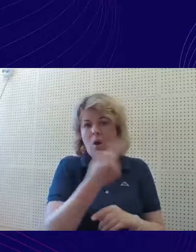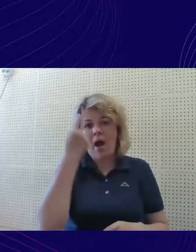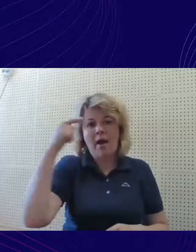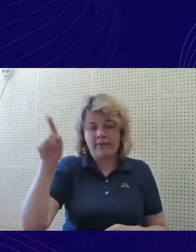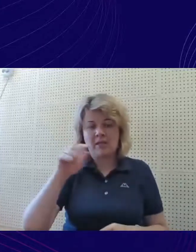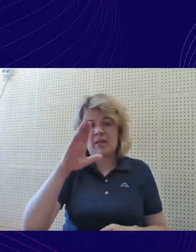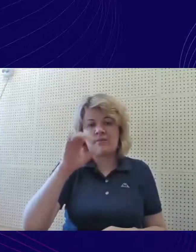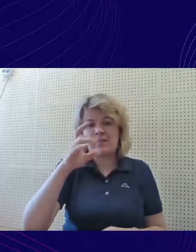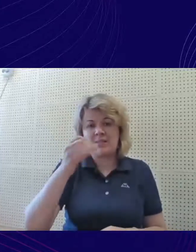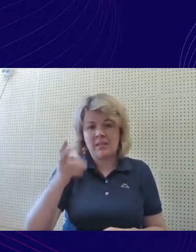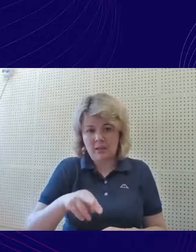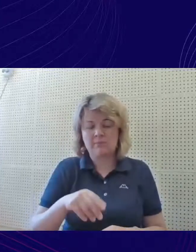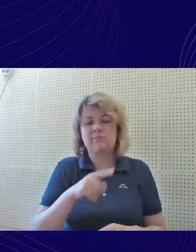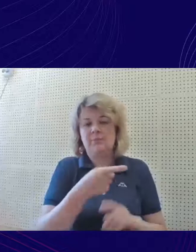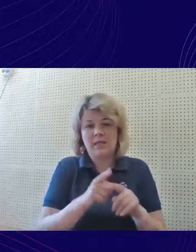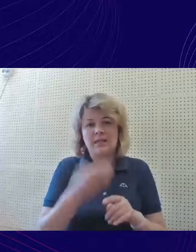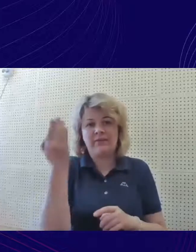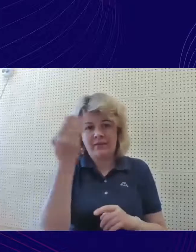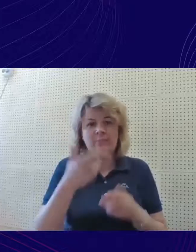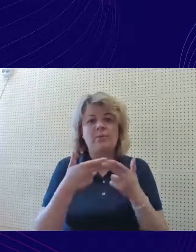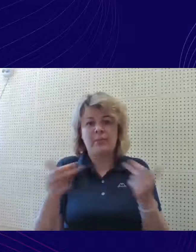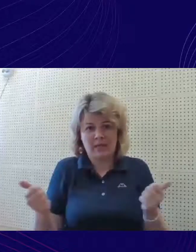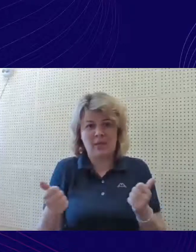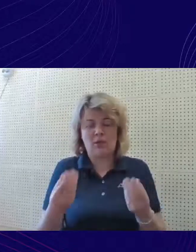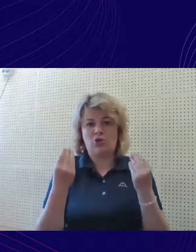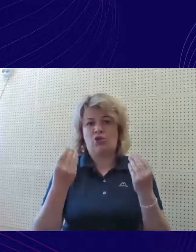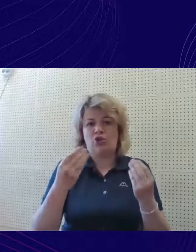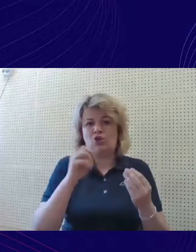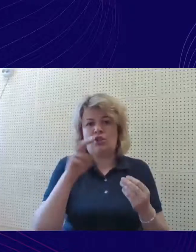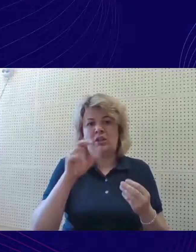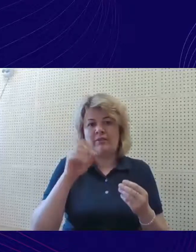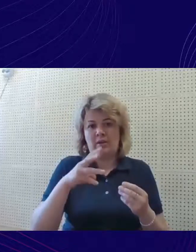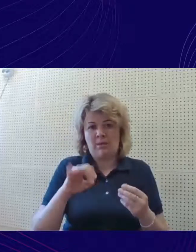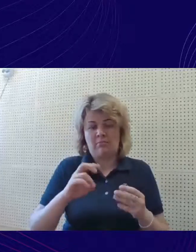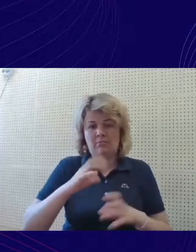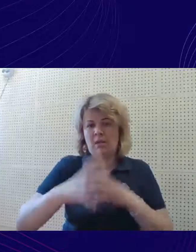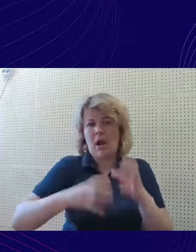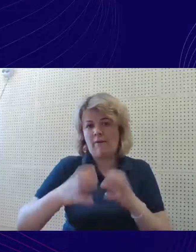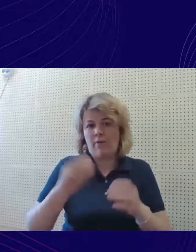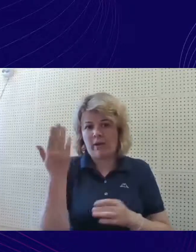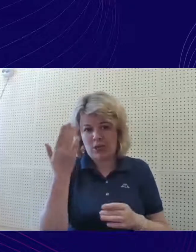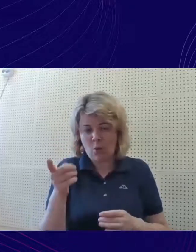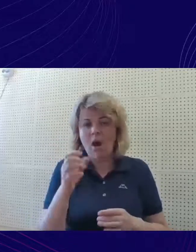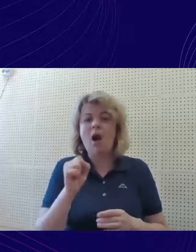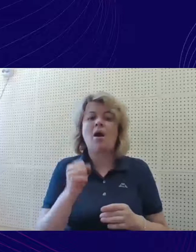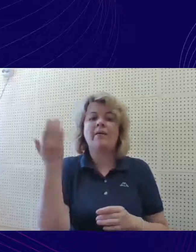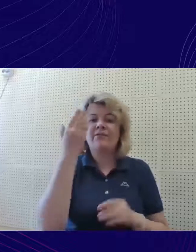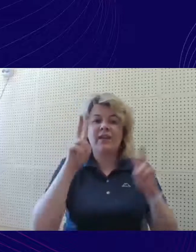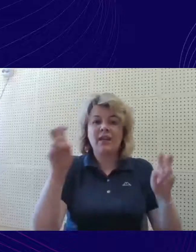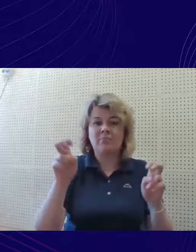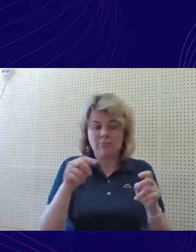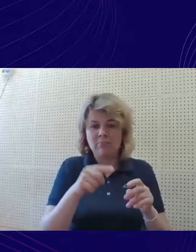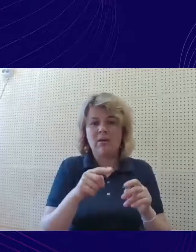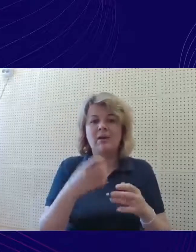фильмы признаны шедеврами мирового кино. А фильм «Среди серых камней» больше интересен